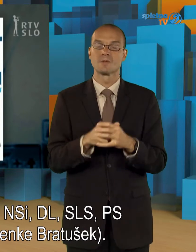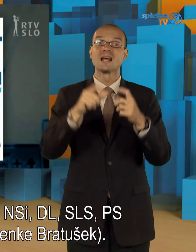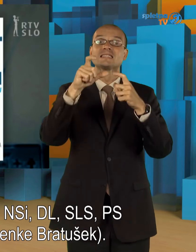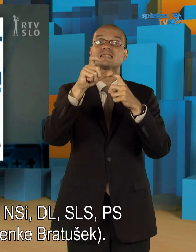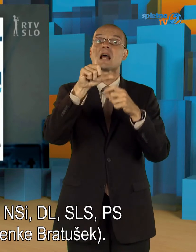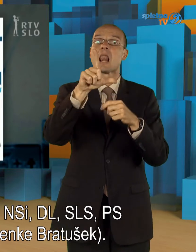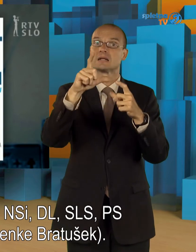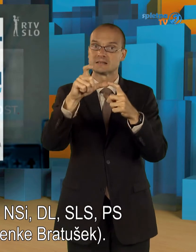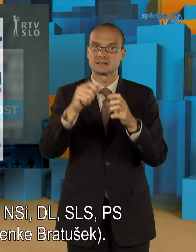Zavezništvo Alenke Bratušek.